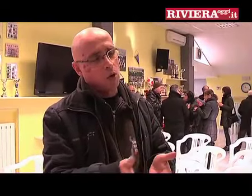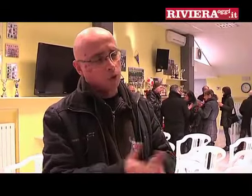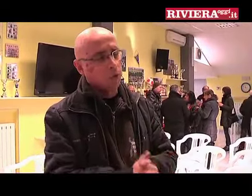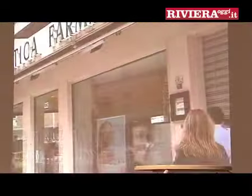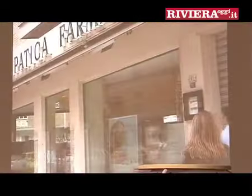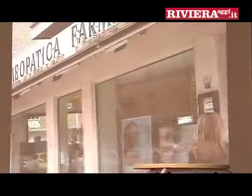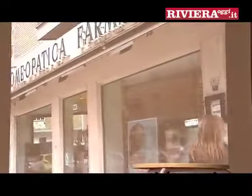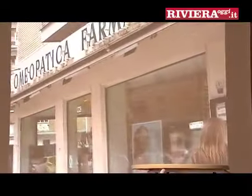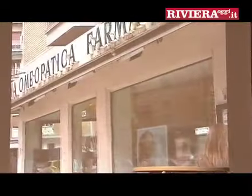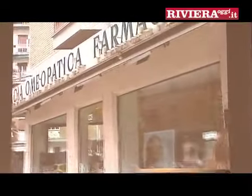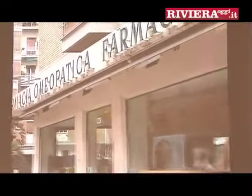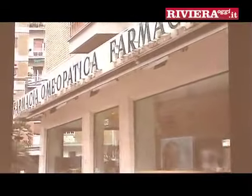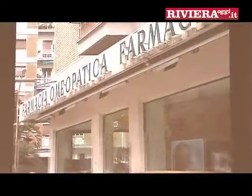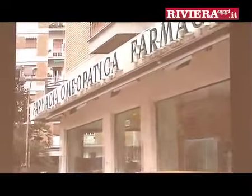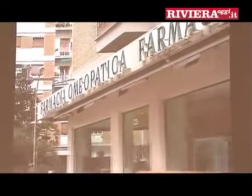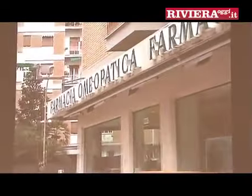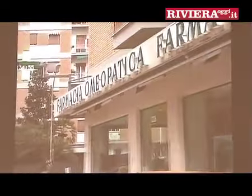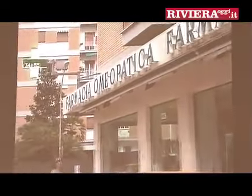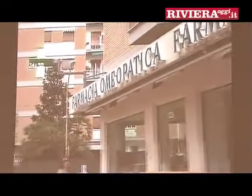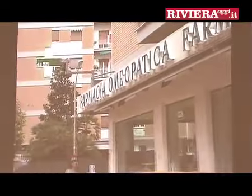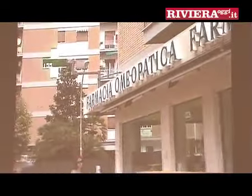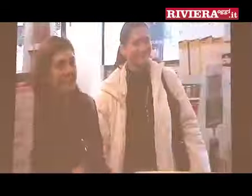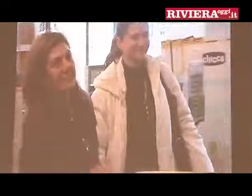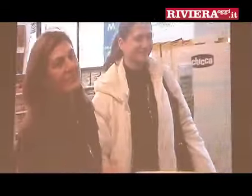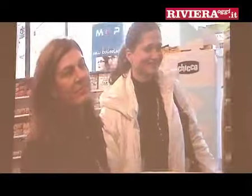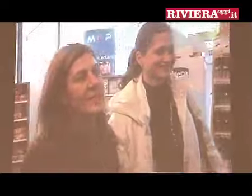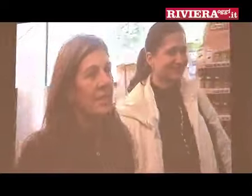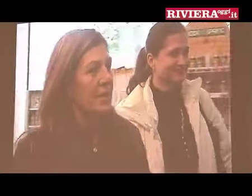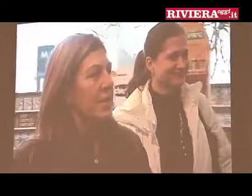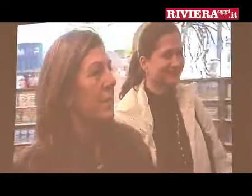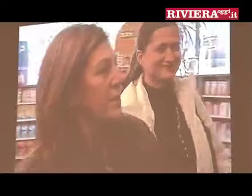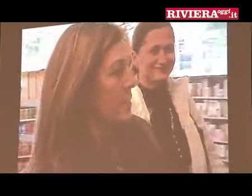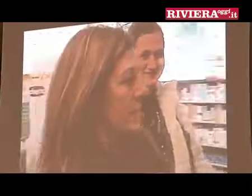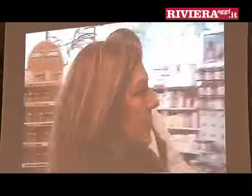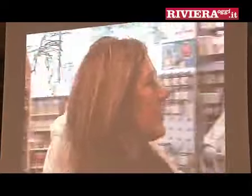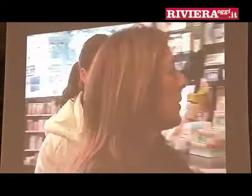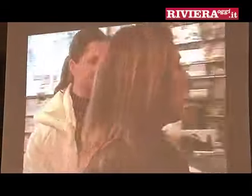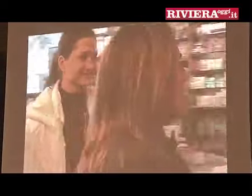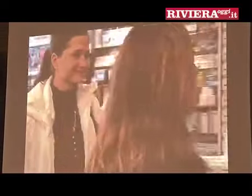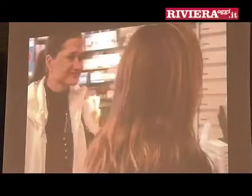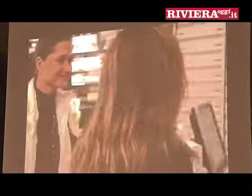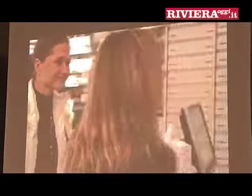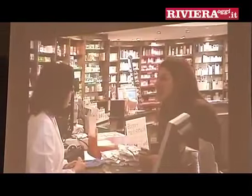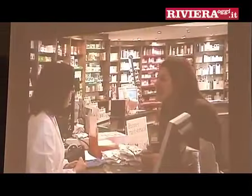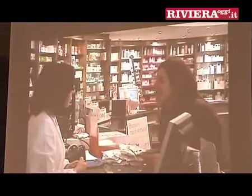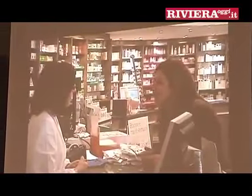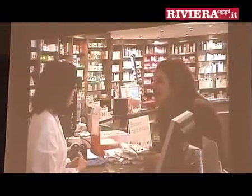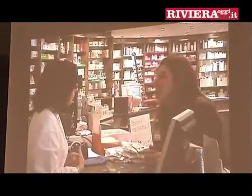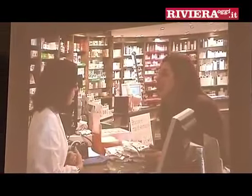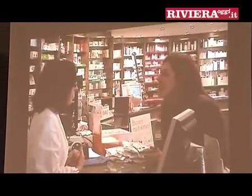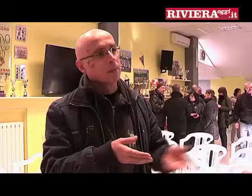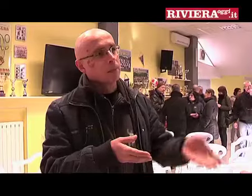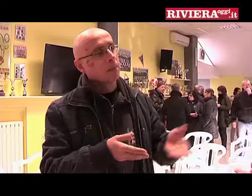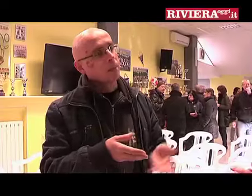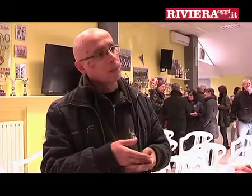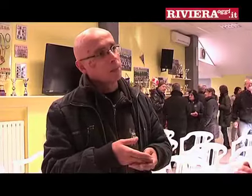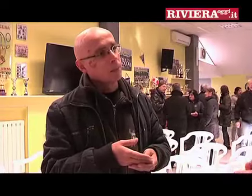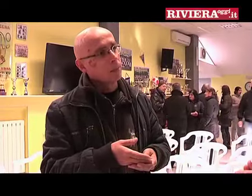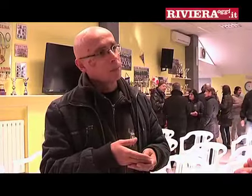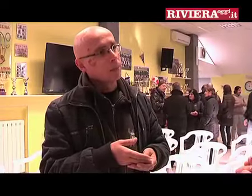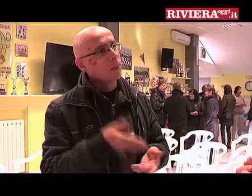'organizzazione dei giochi senza barriere, dello spettacolo teatrale che andrà in scena a settembre e del corso